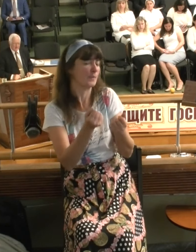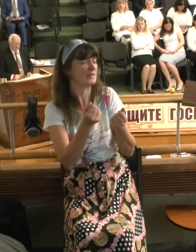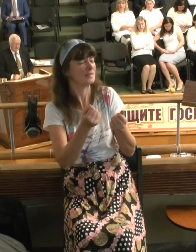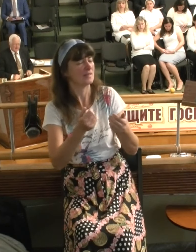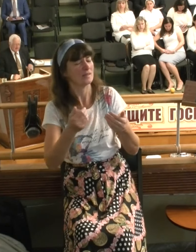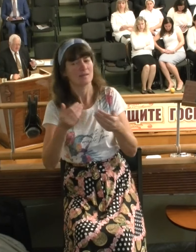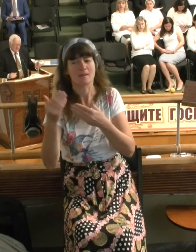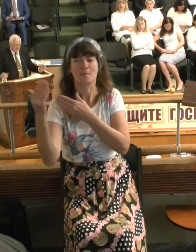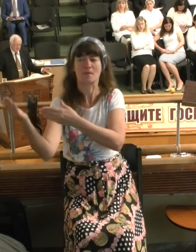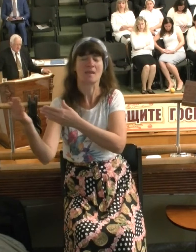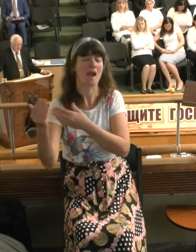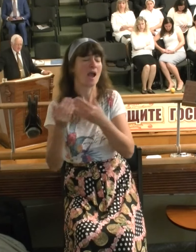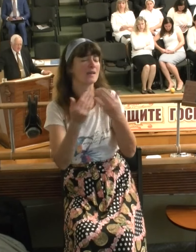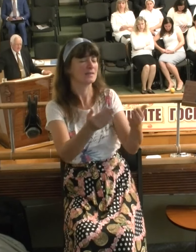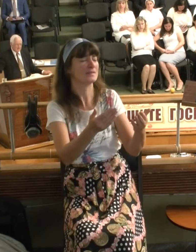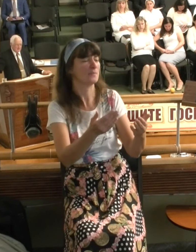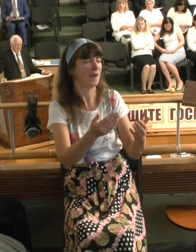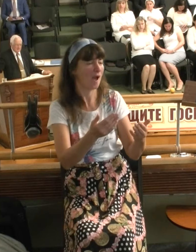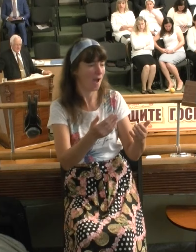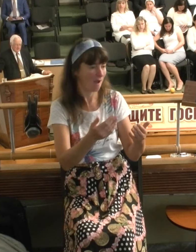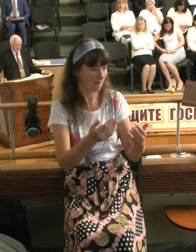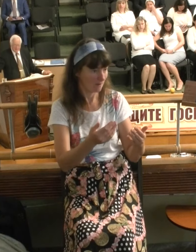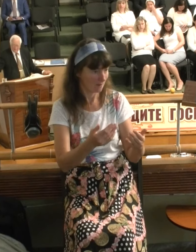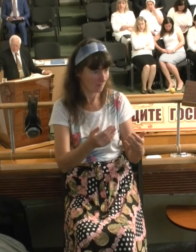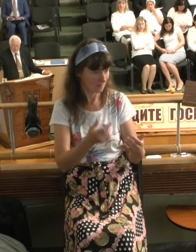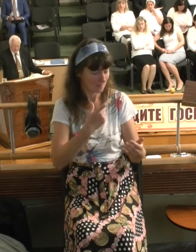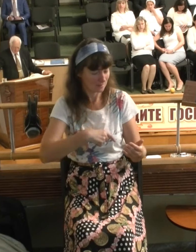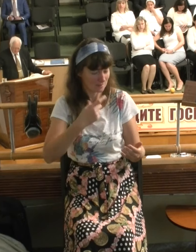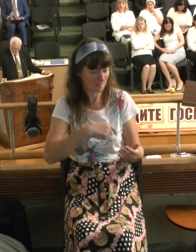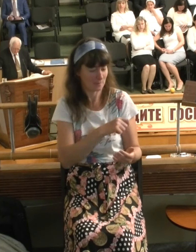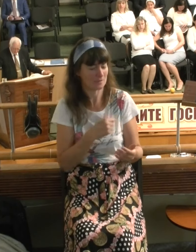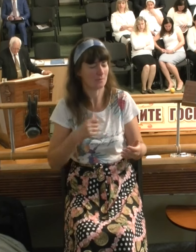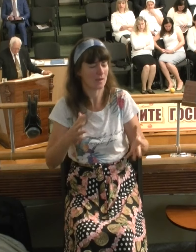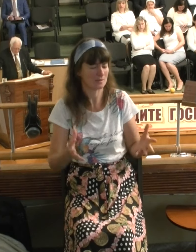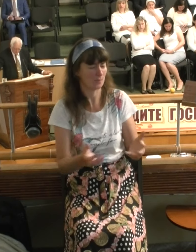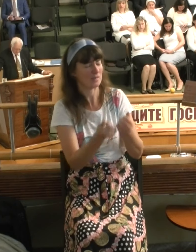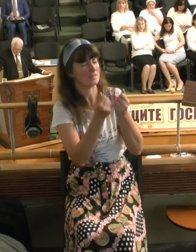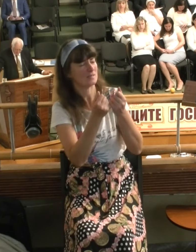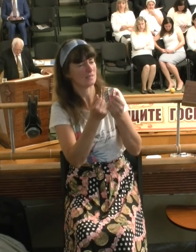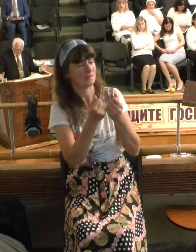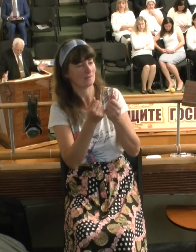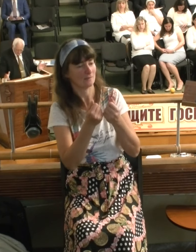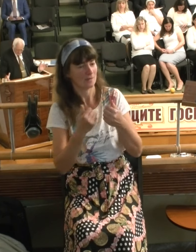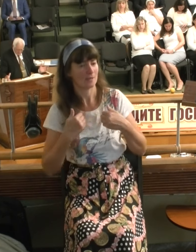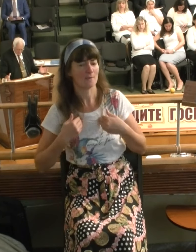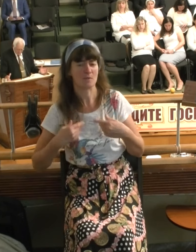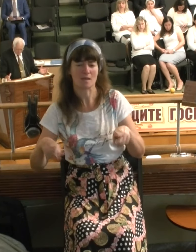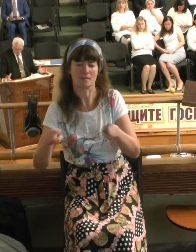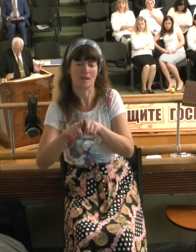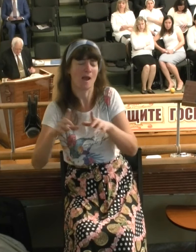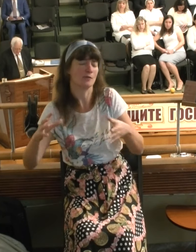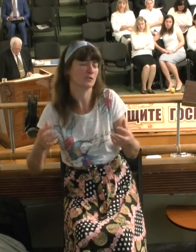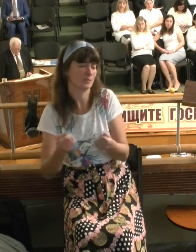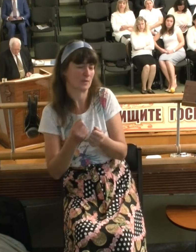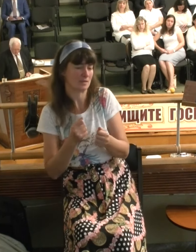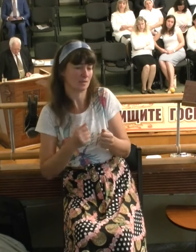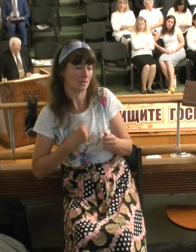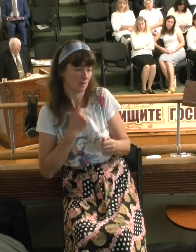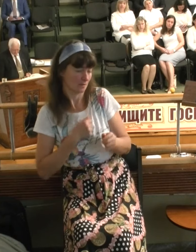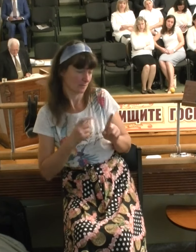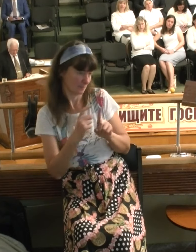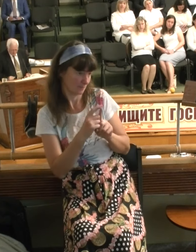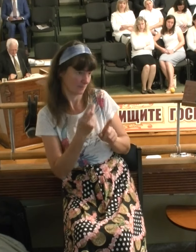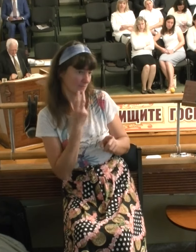тебя. Иисус Христос не злословил взаимно. Евангелие от